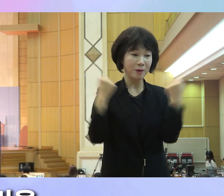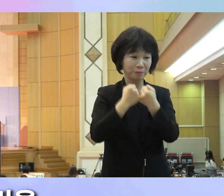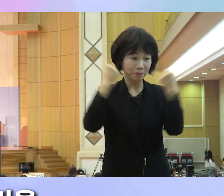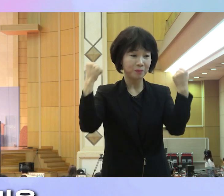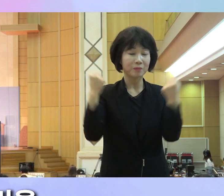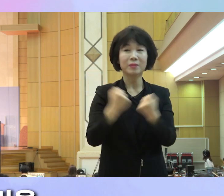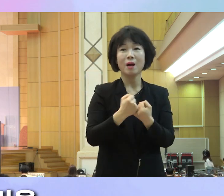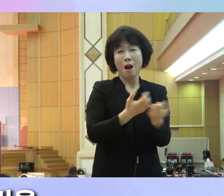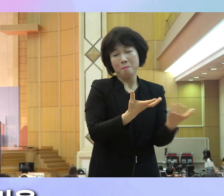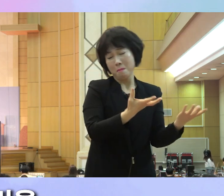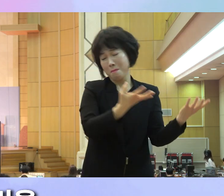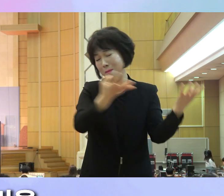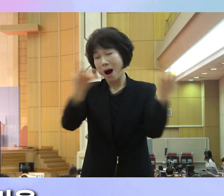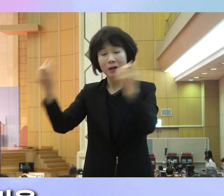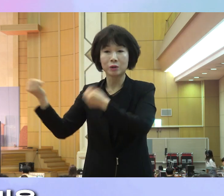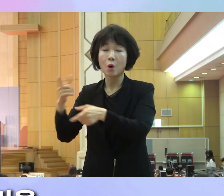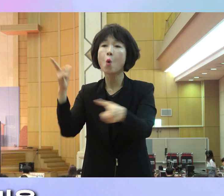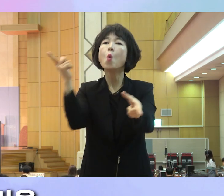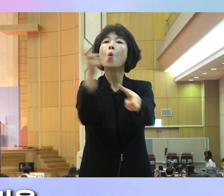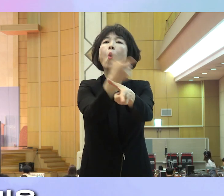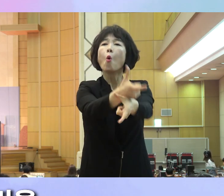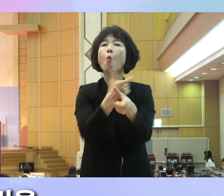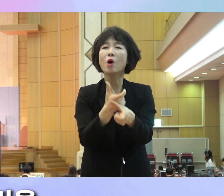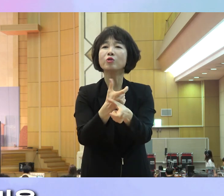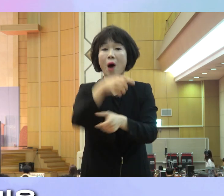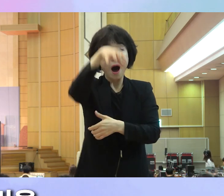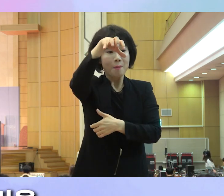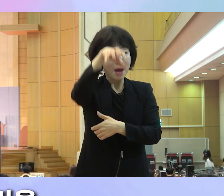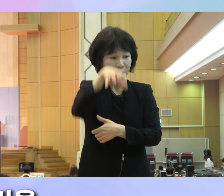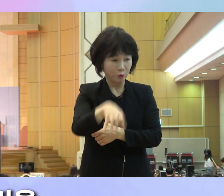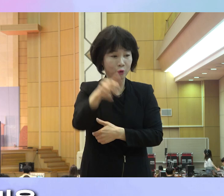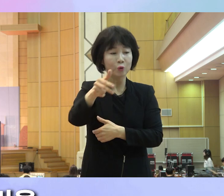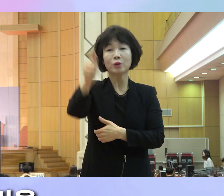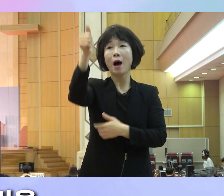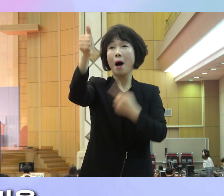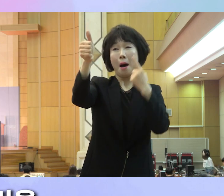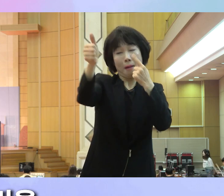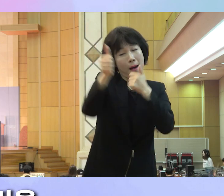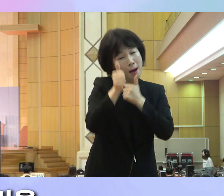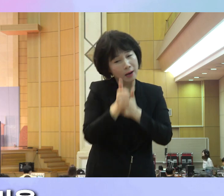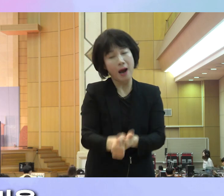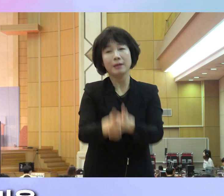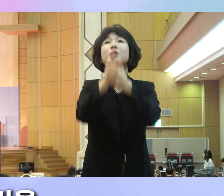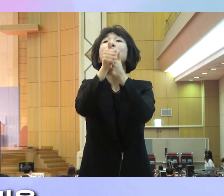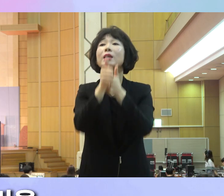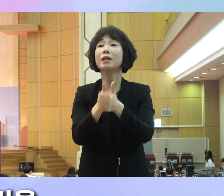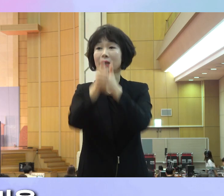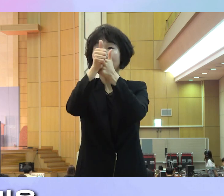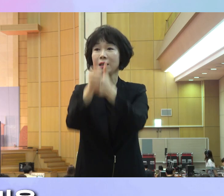싸워라. 수 없는 원수 앞에 주